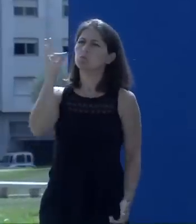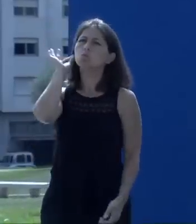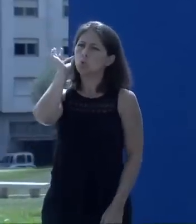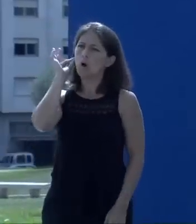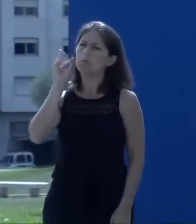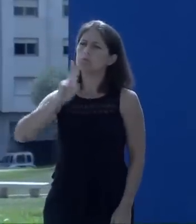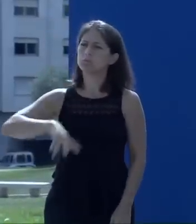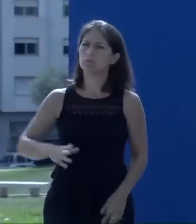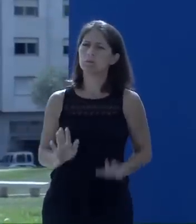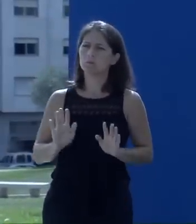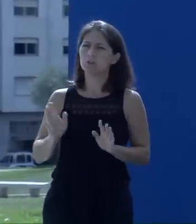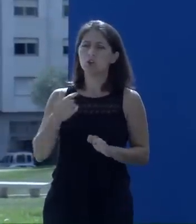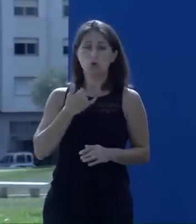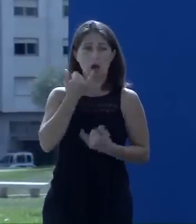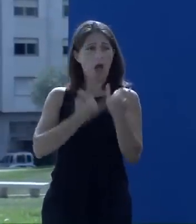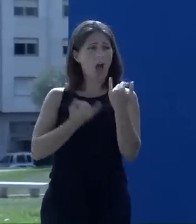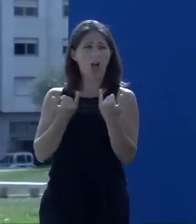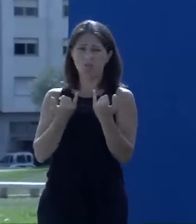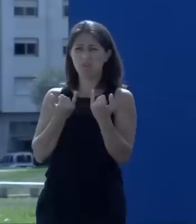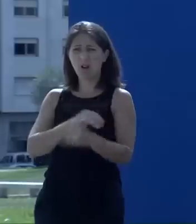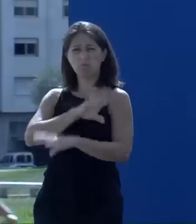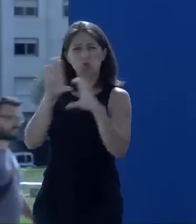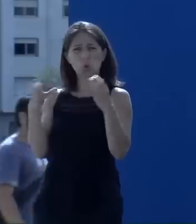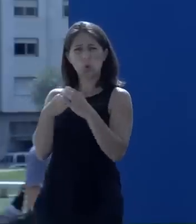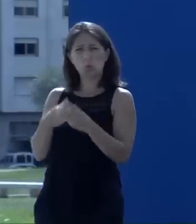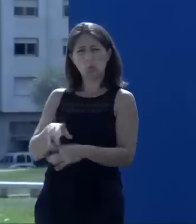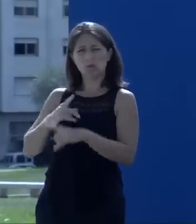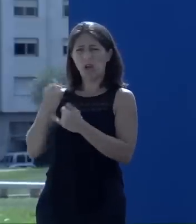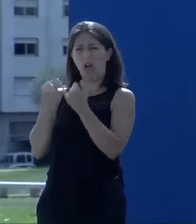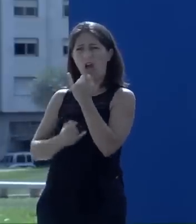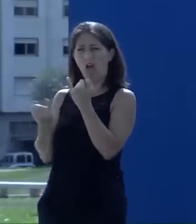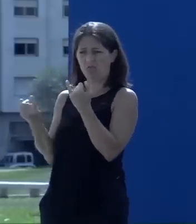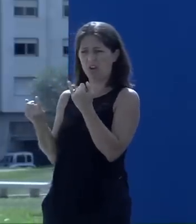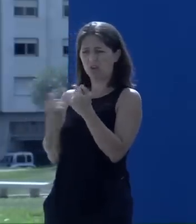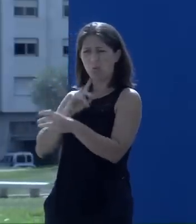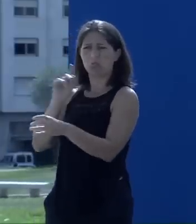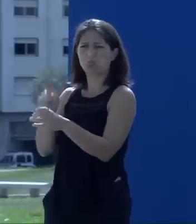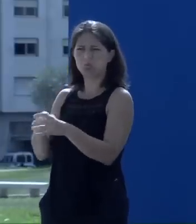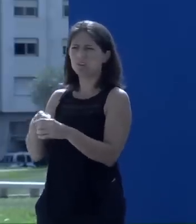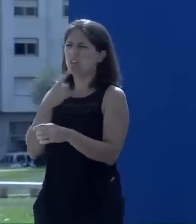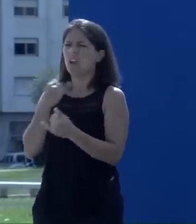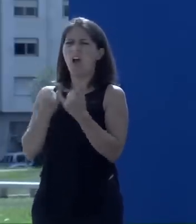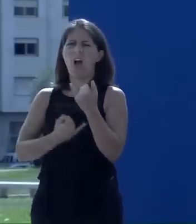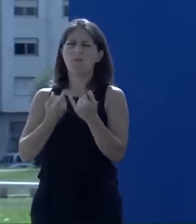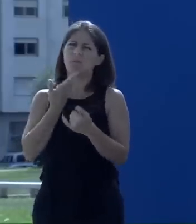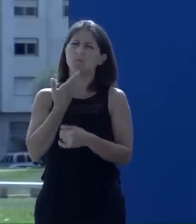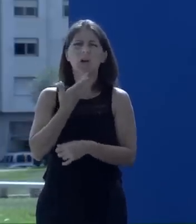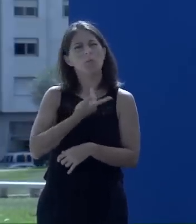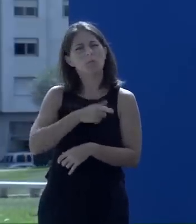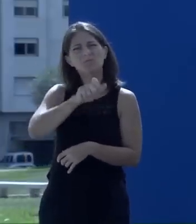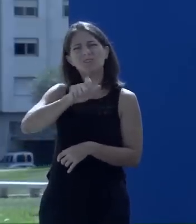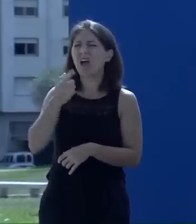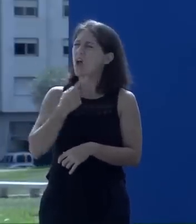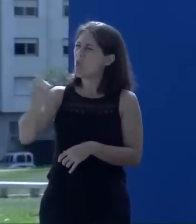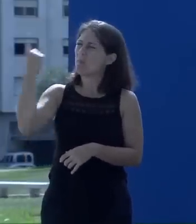ben, por pertencer ao sexo oprimido vexo como cada día nos asasinan, situando en 13 o número de mulleres que morreron